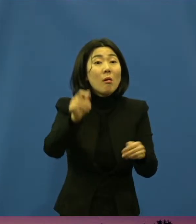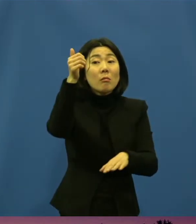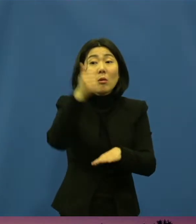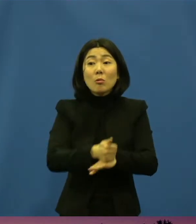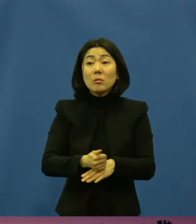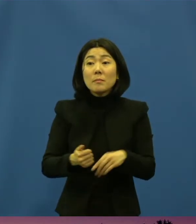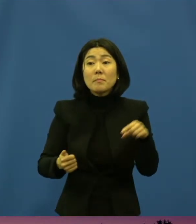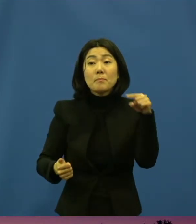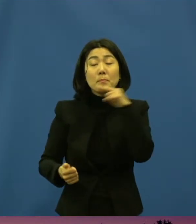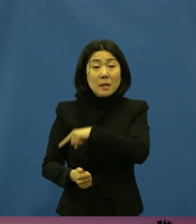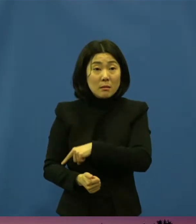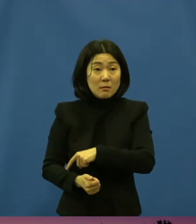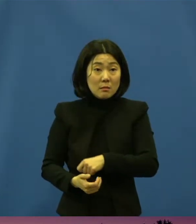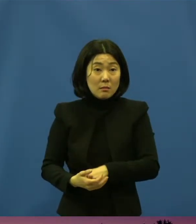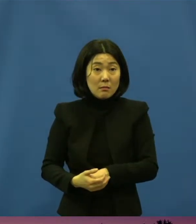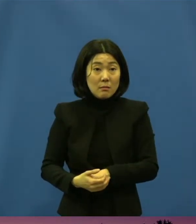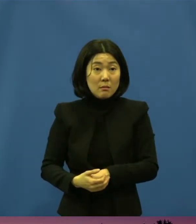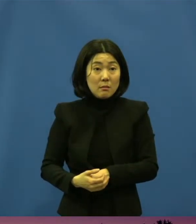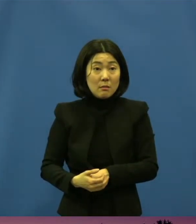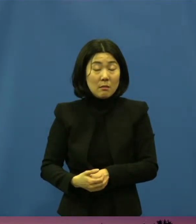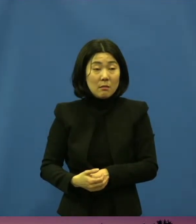메꾸고